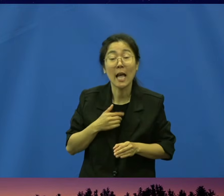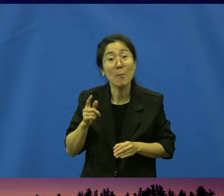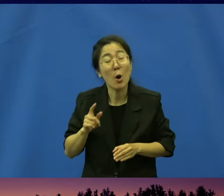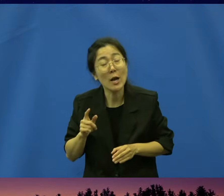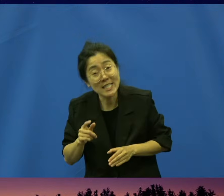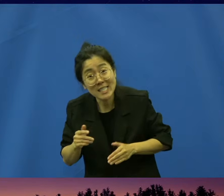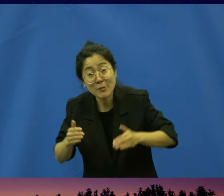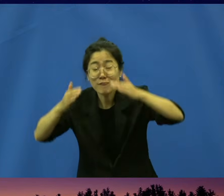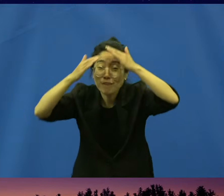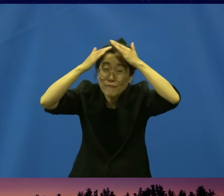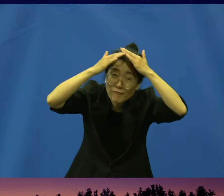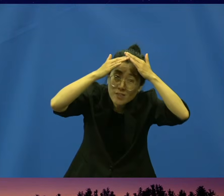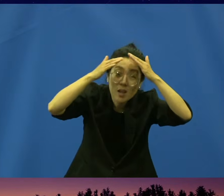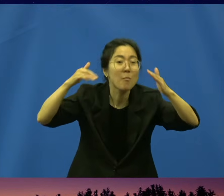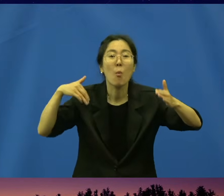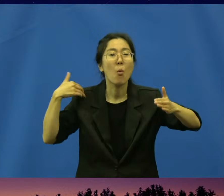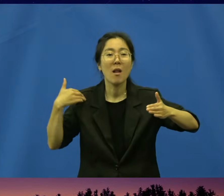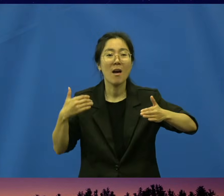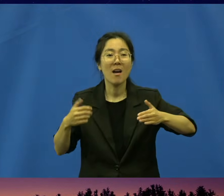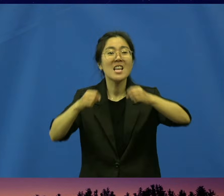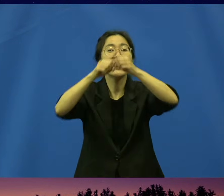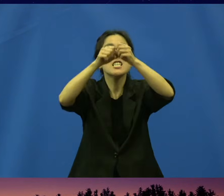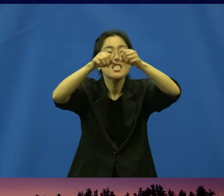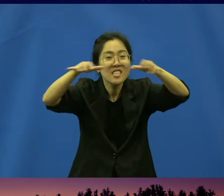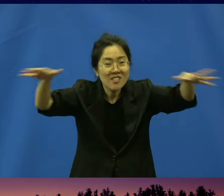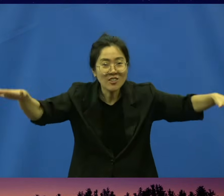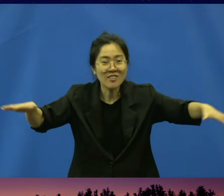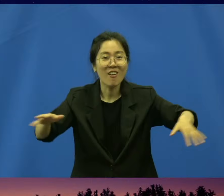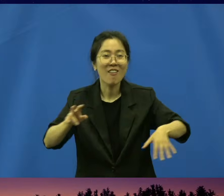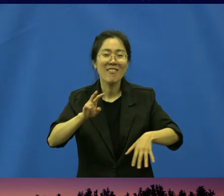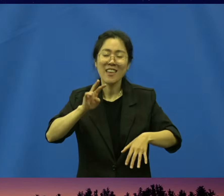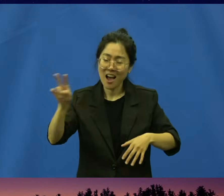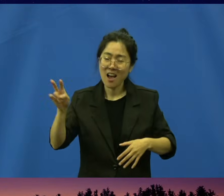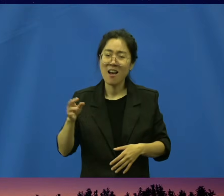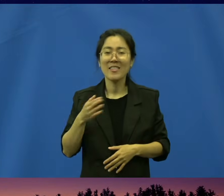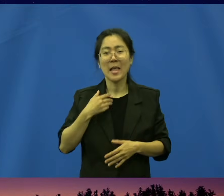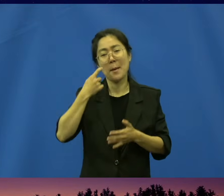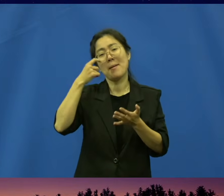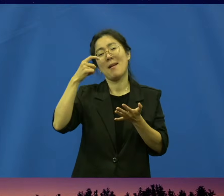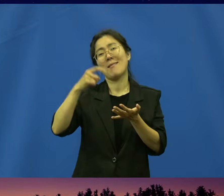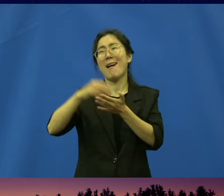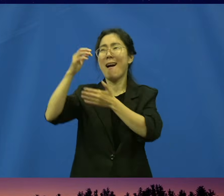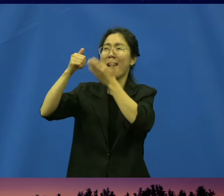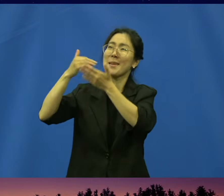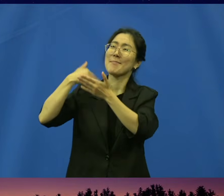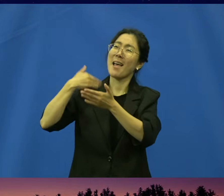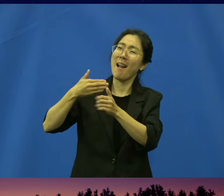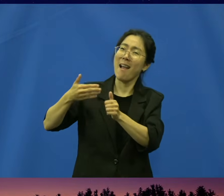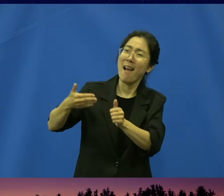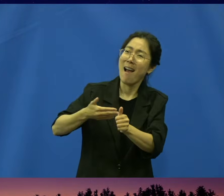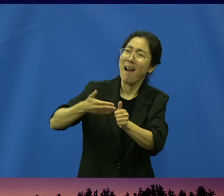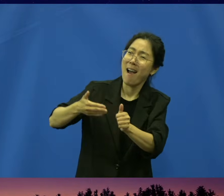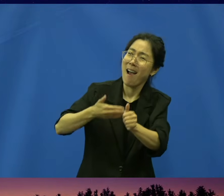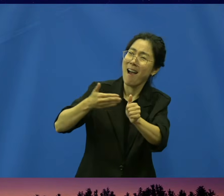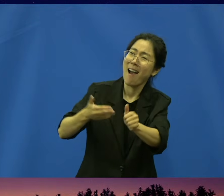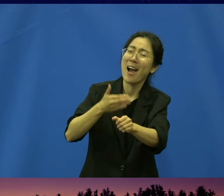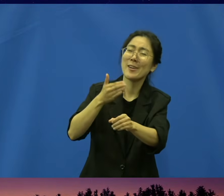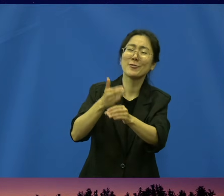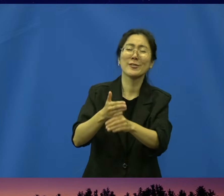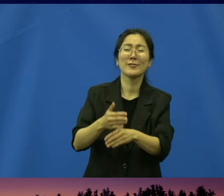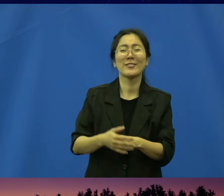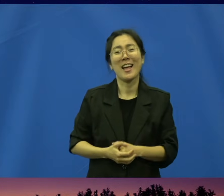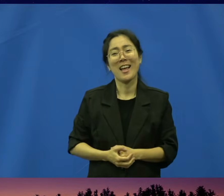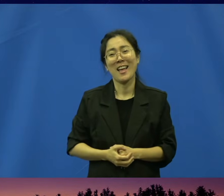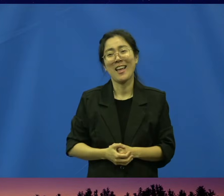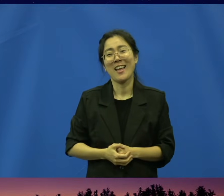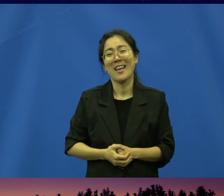여러분은, 이 수영로 교회는 정말 한국 교회를 섬길 모든 가능성을 가지고